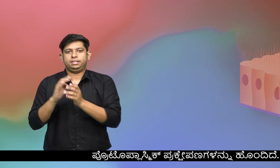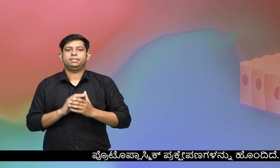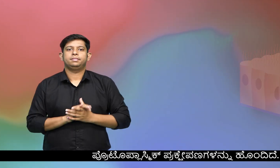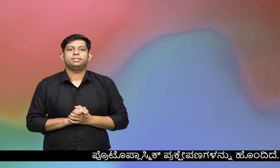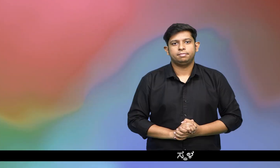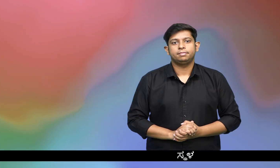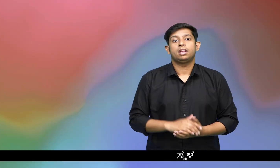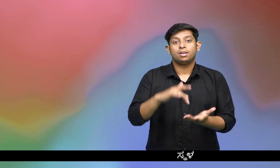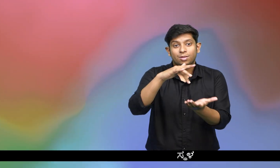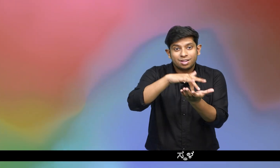ಸ್ಥಳ: